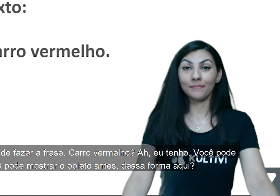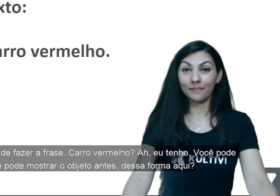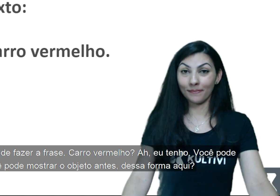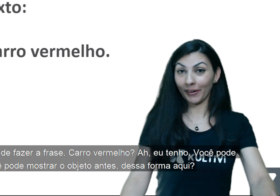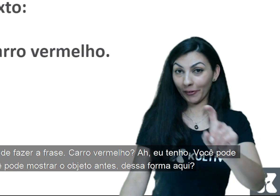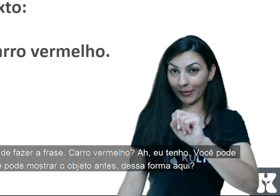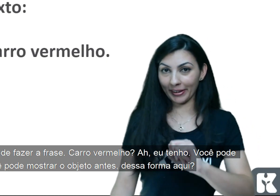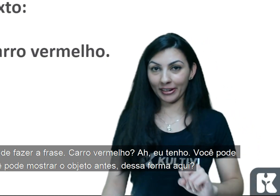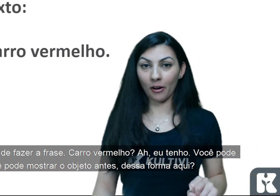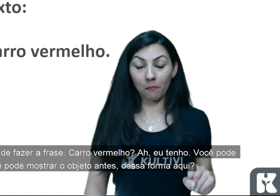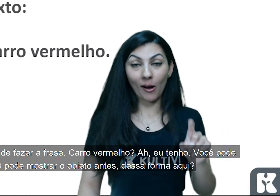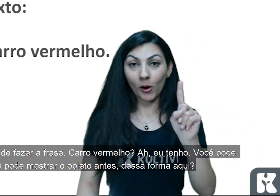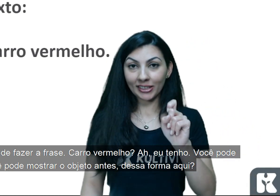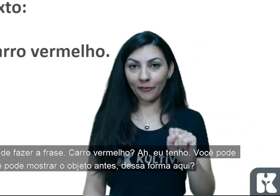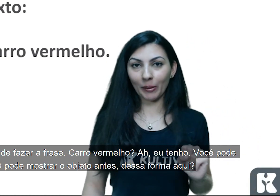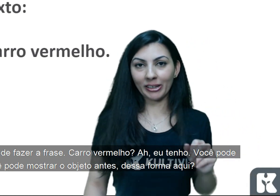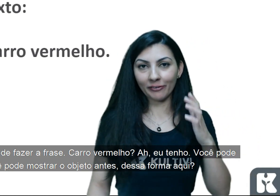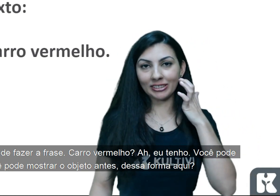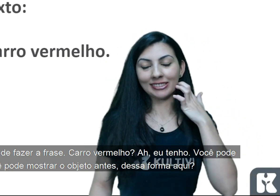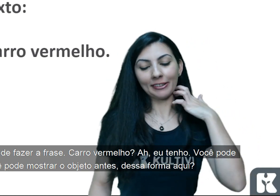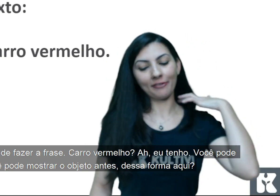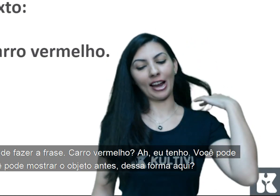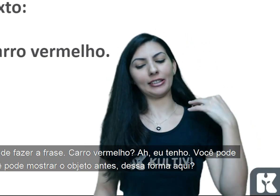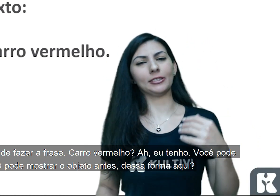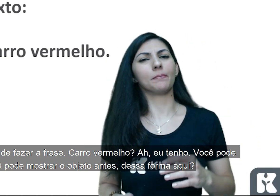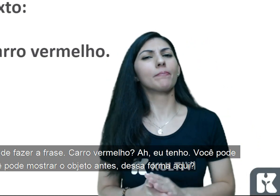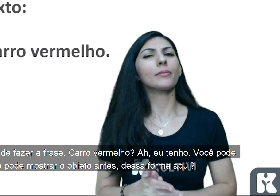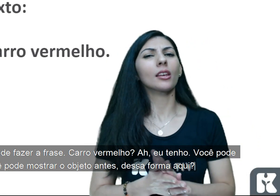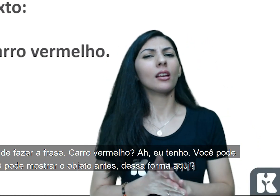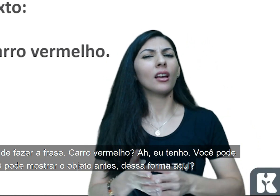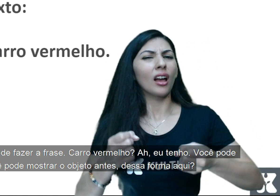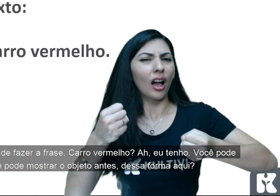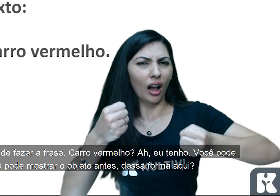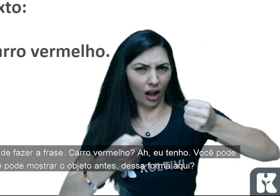Hum, vamos ver então Uma outra forma de fazer essa frase